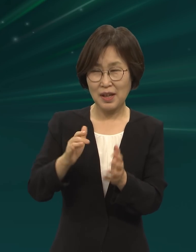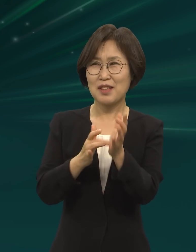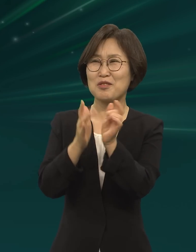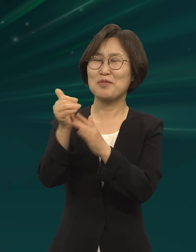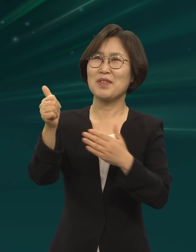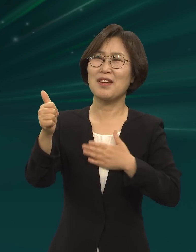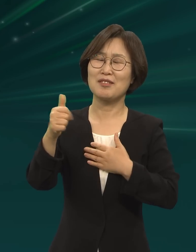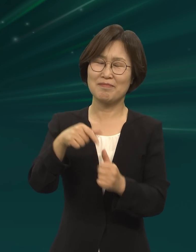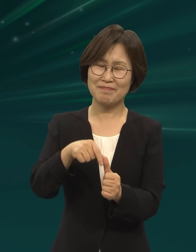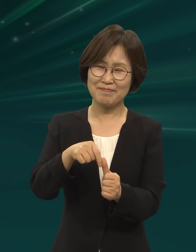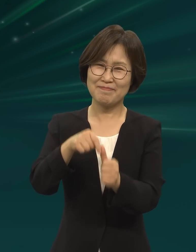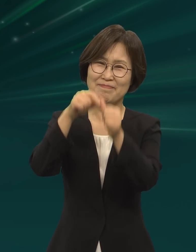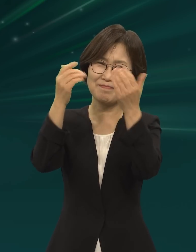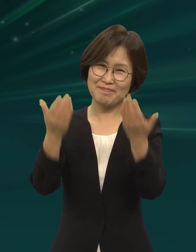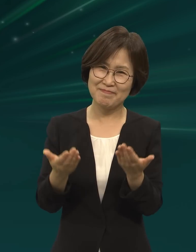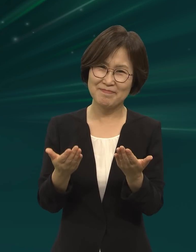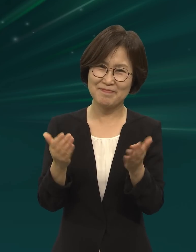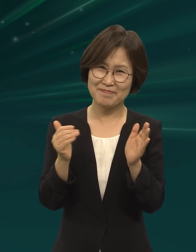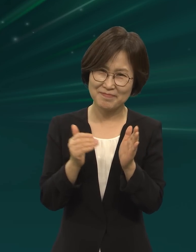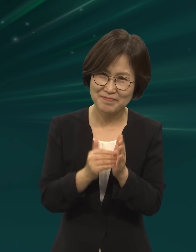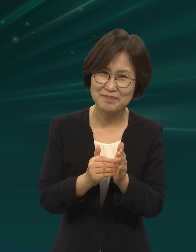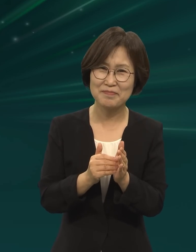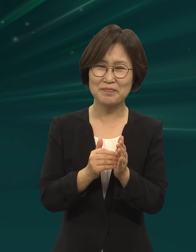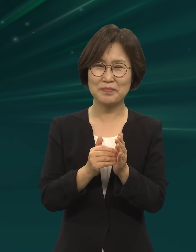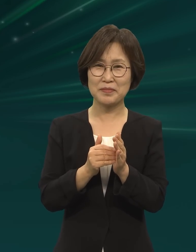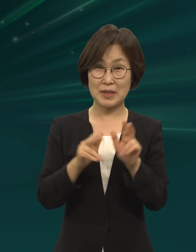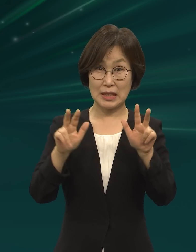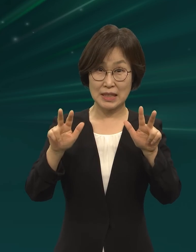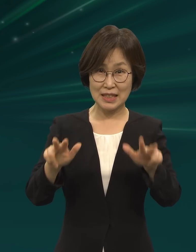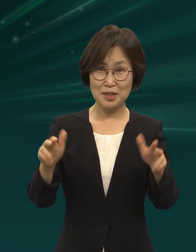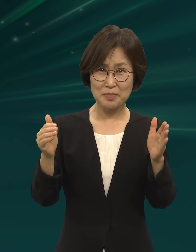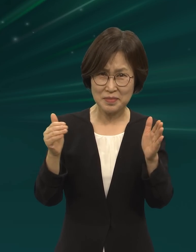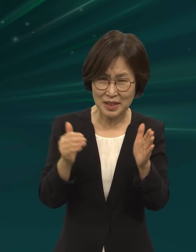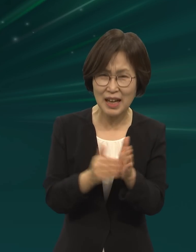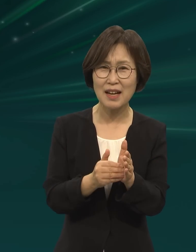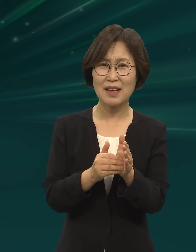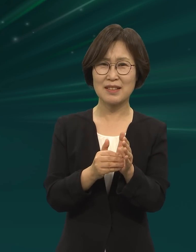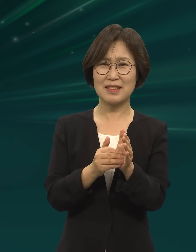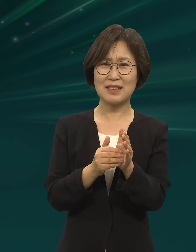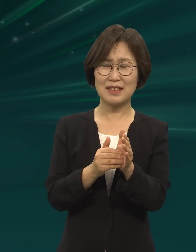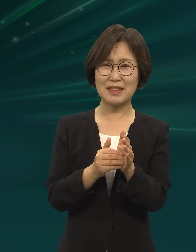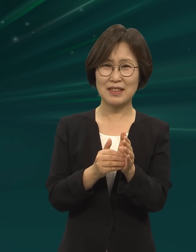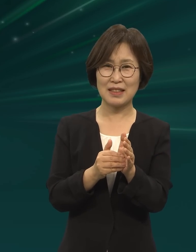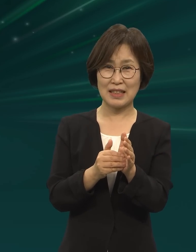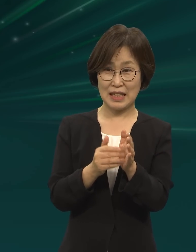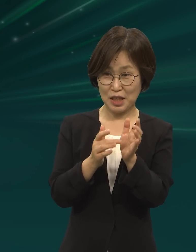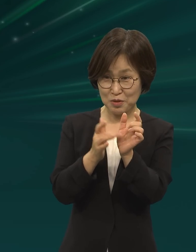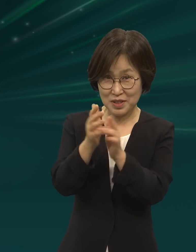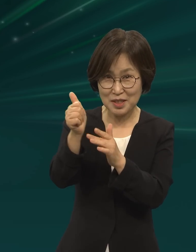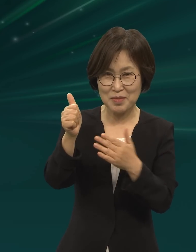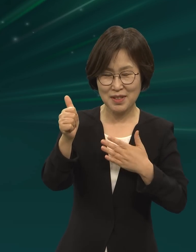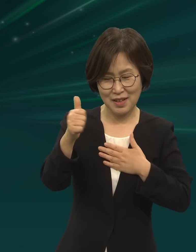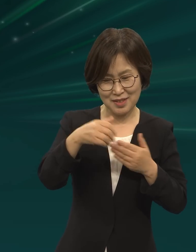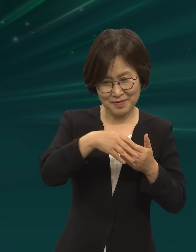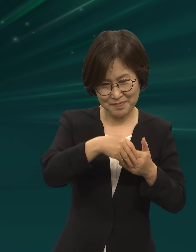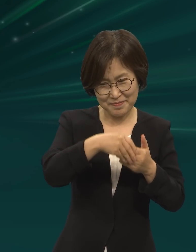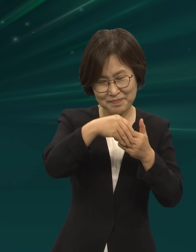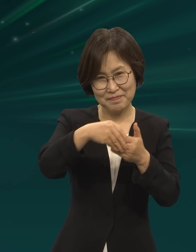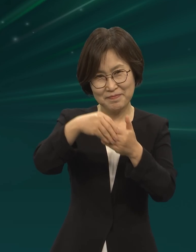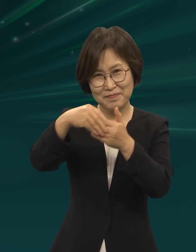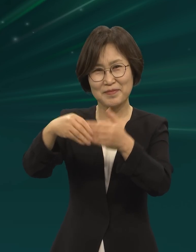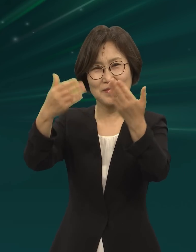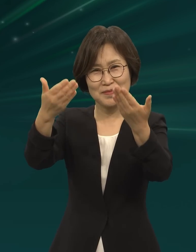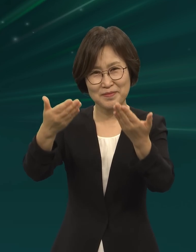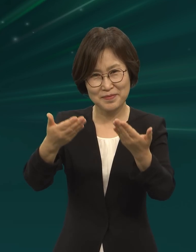하셨습니다. 그리고 지금까지 그 분이 계속 저를 여기까지 인도하고